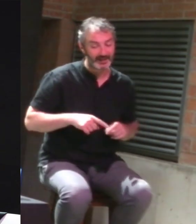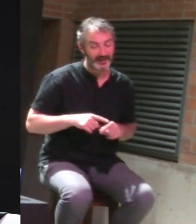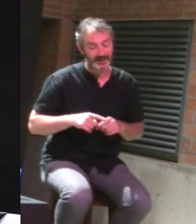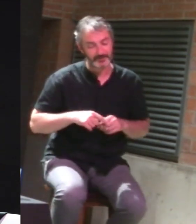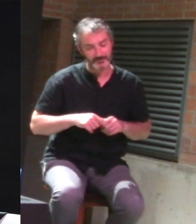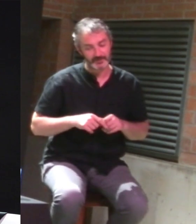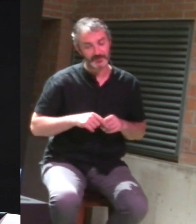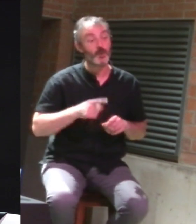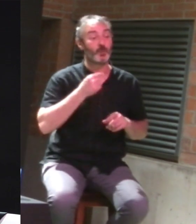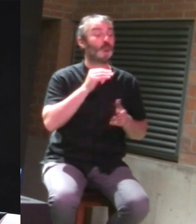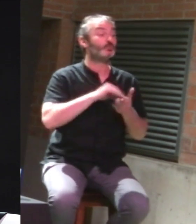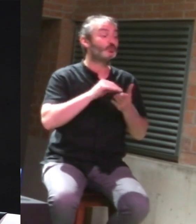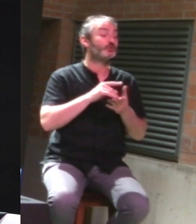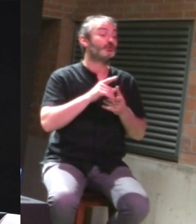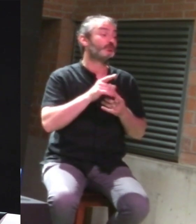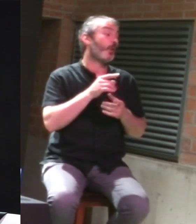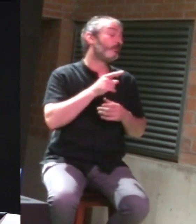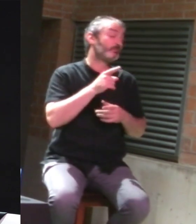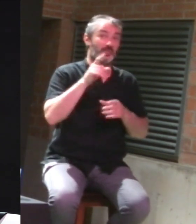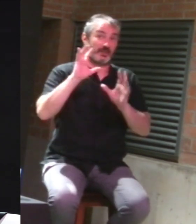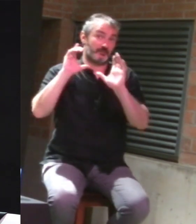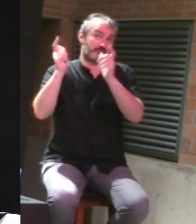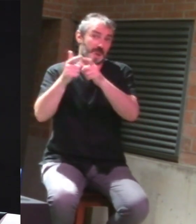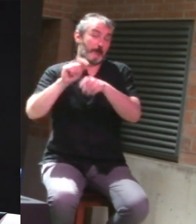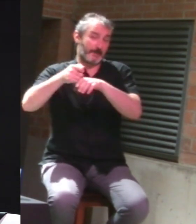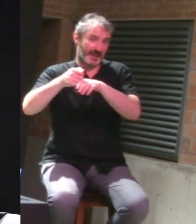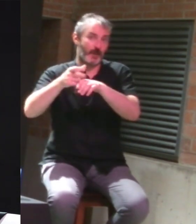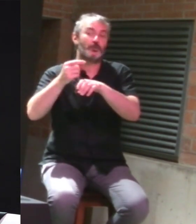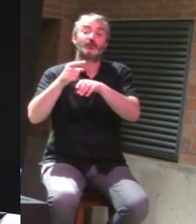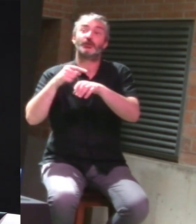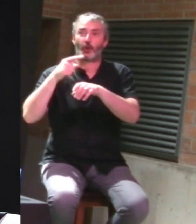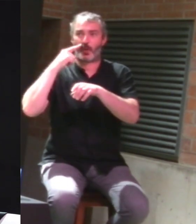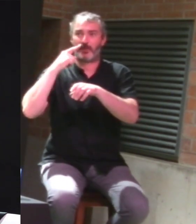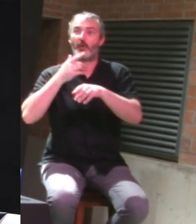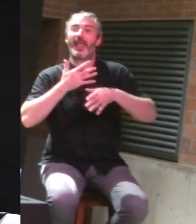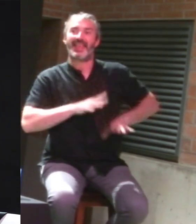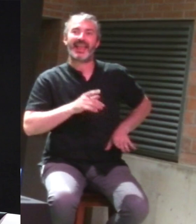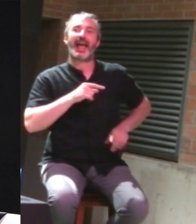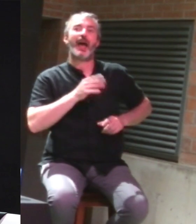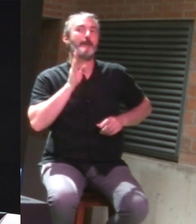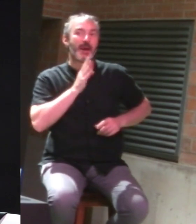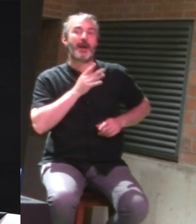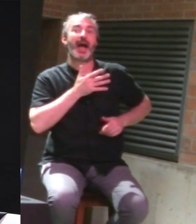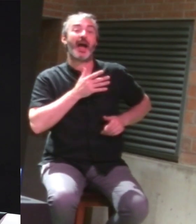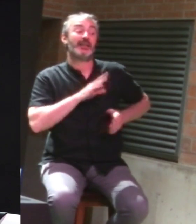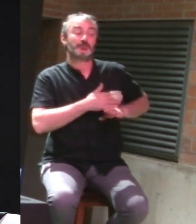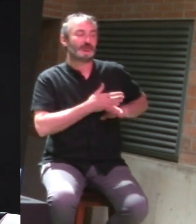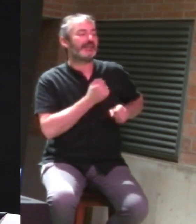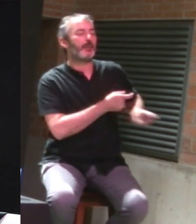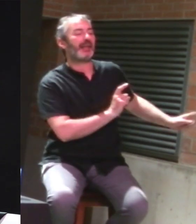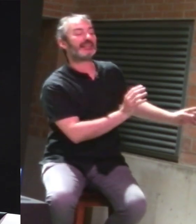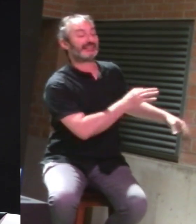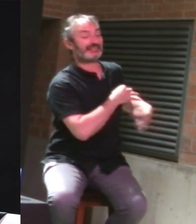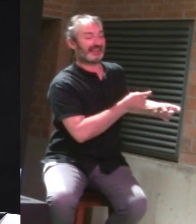seves filles estaven treballant al tèxtil. Llavors trobem aquest fenomen de solidaritat important entre alguns